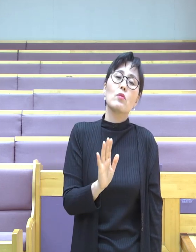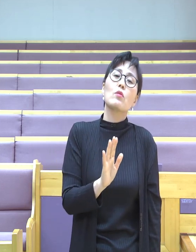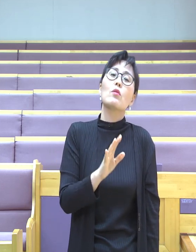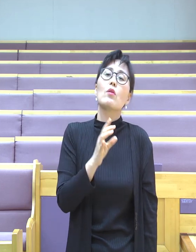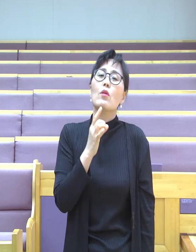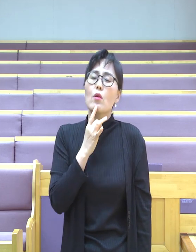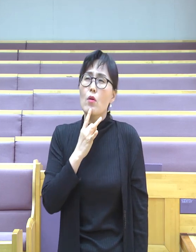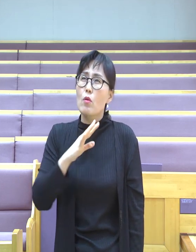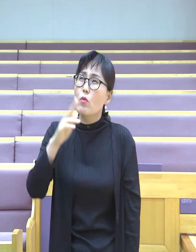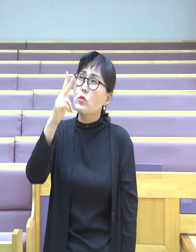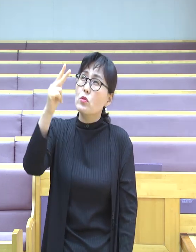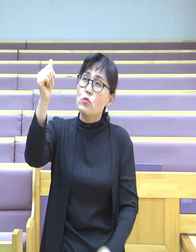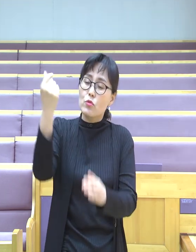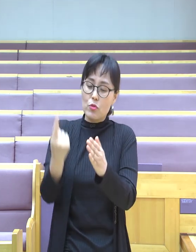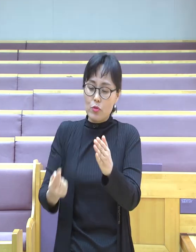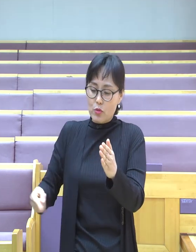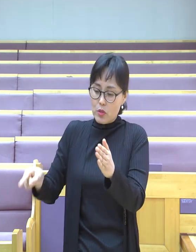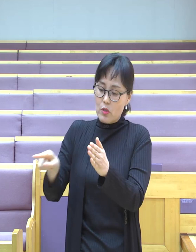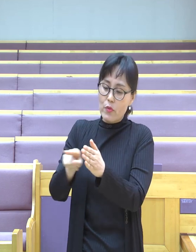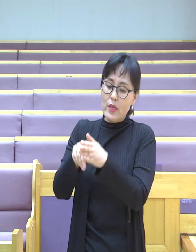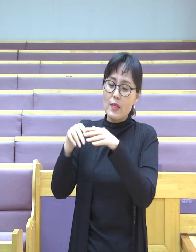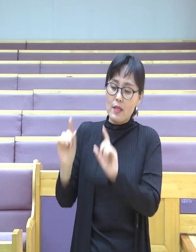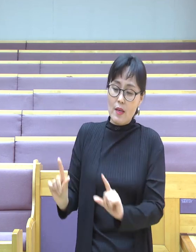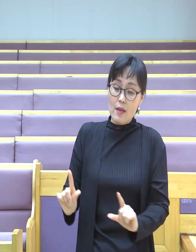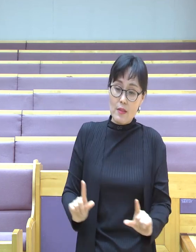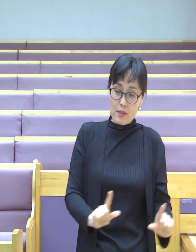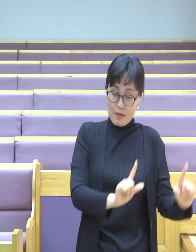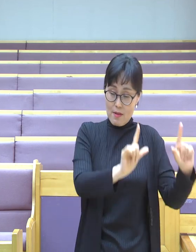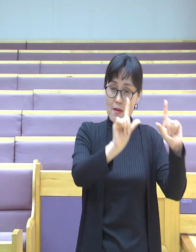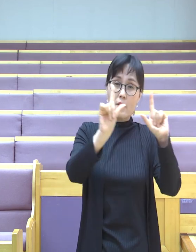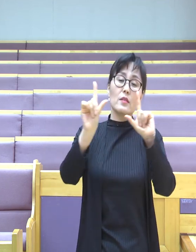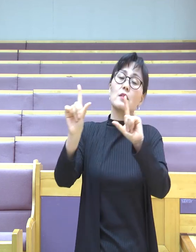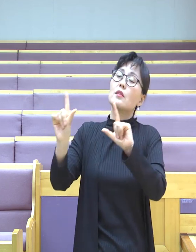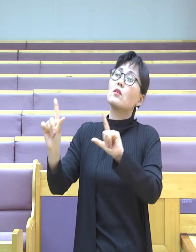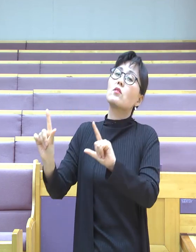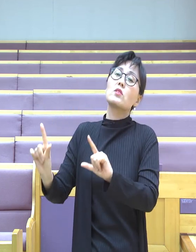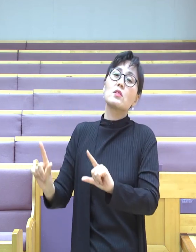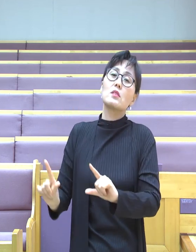아니요 오직 주를 위해 사는